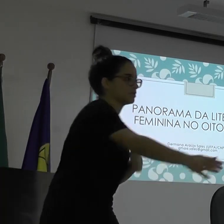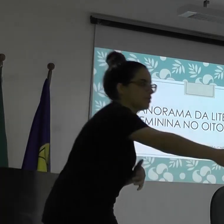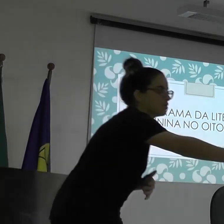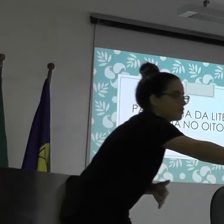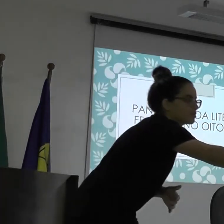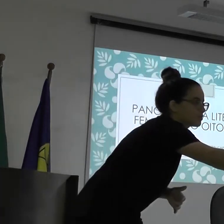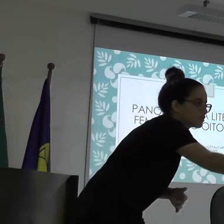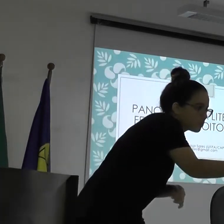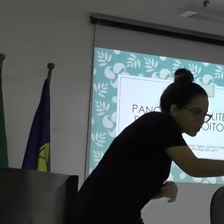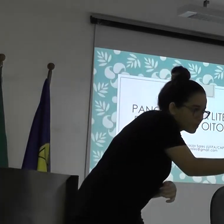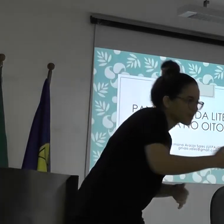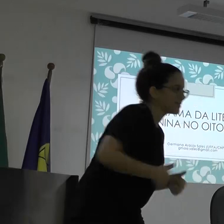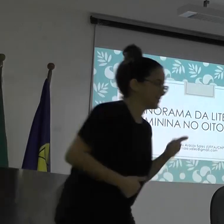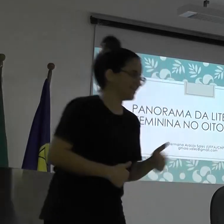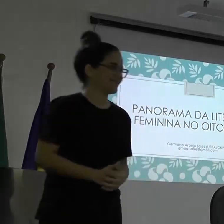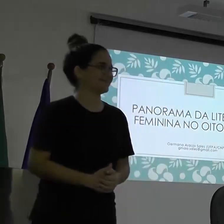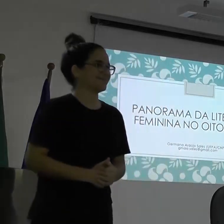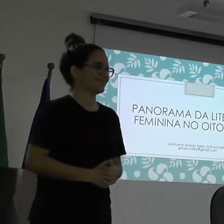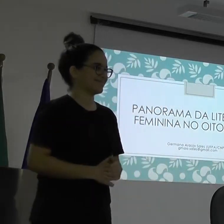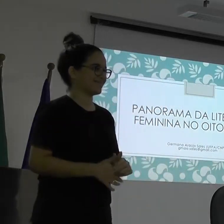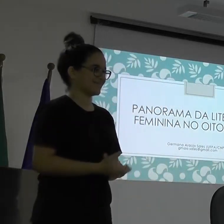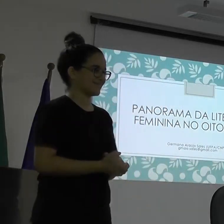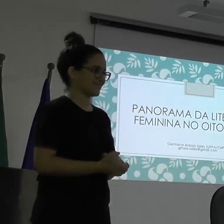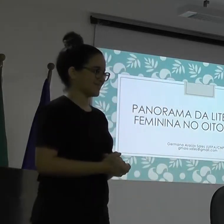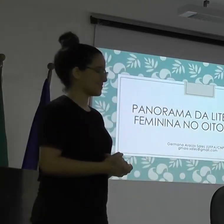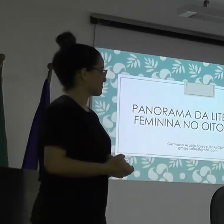Então, eu teria uma pergunta